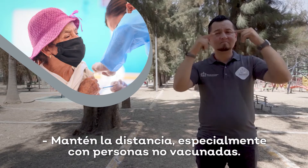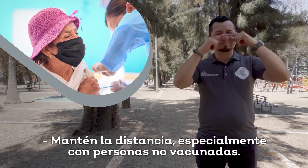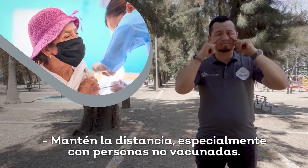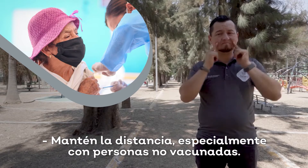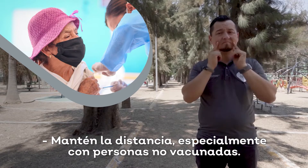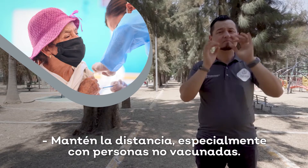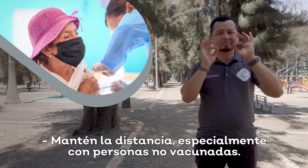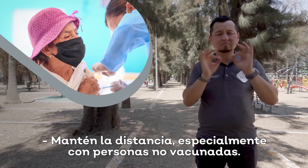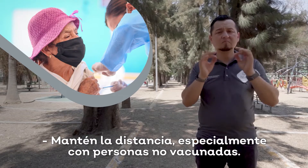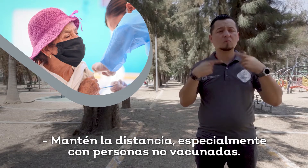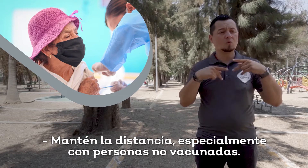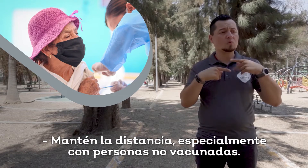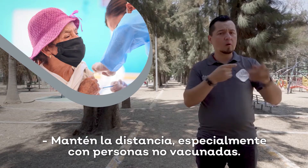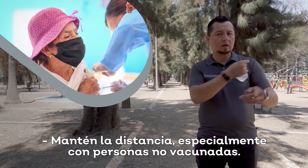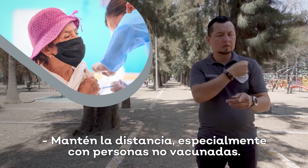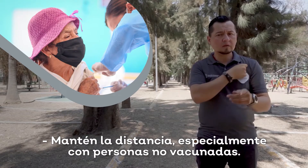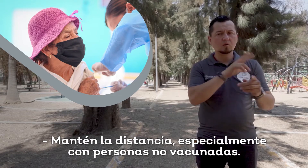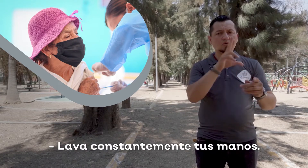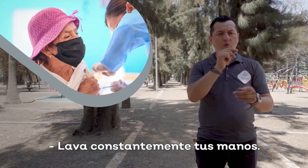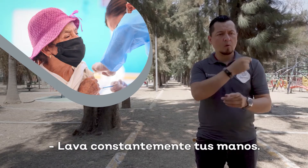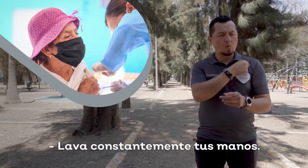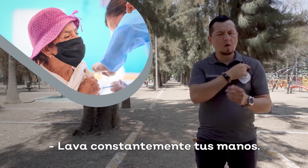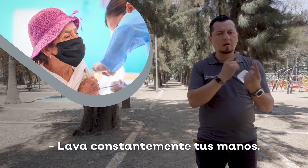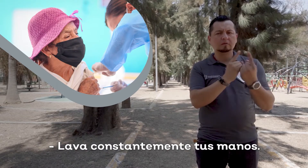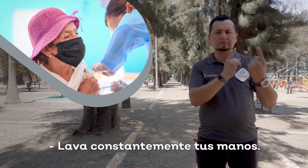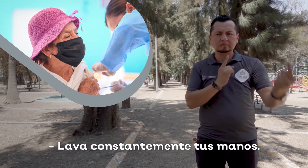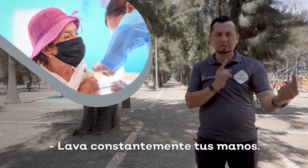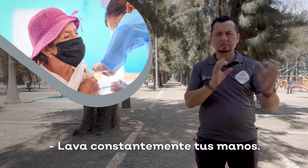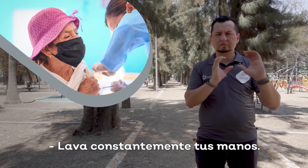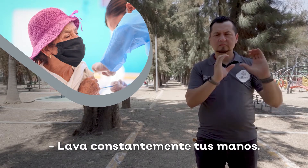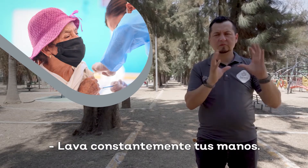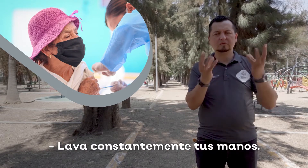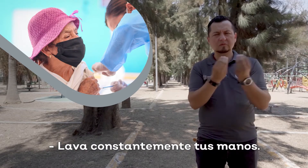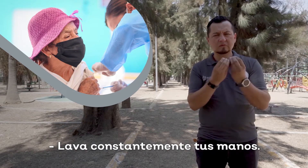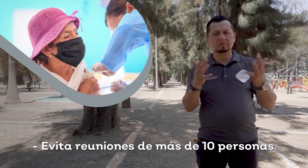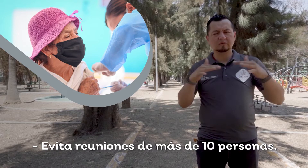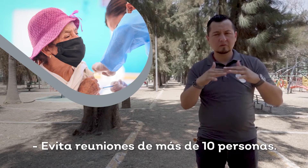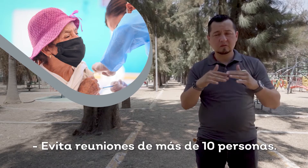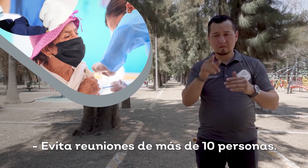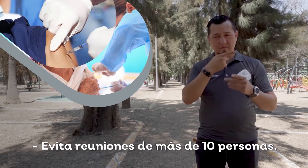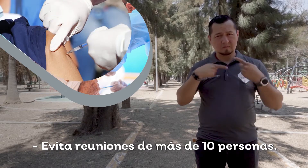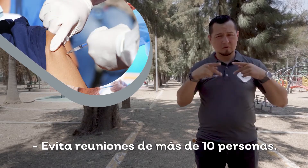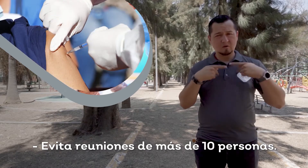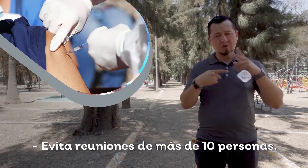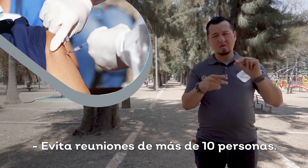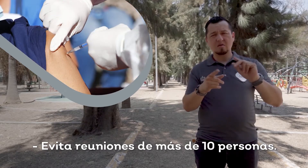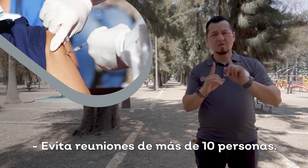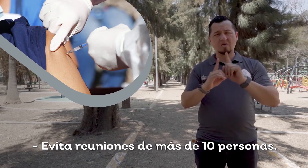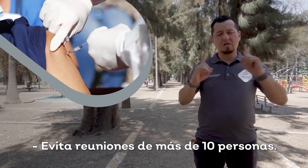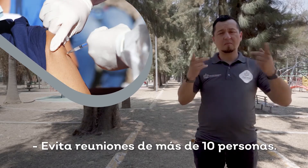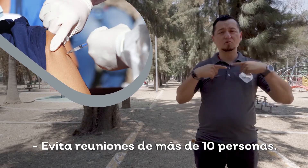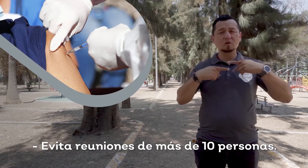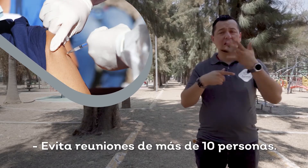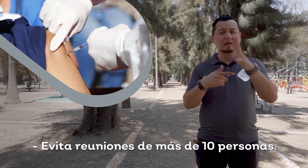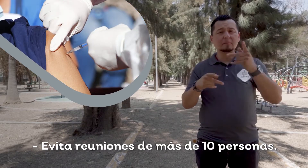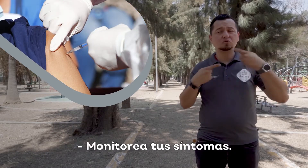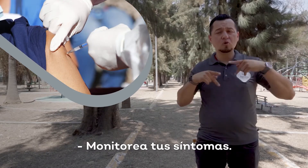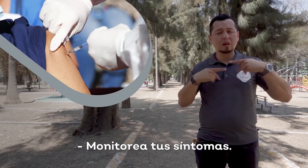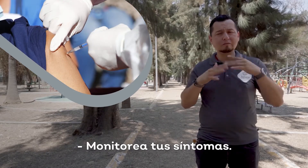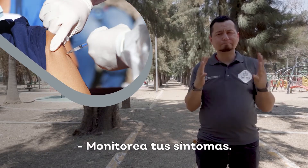con personas no vacunadas. Lava constantemente tus manos. Evita reuniones de más de 10 personas. Monitorea